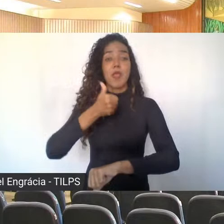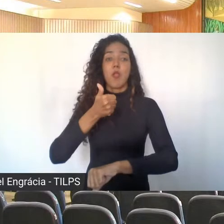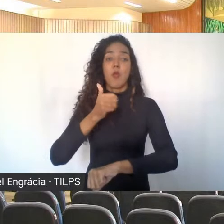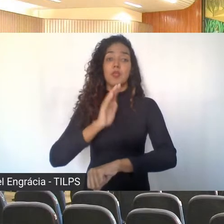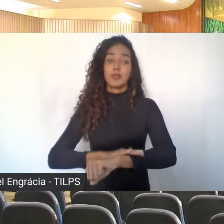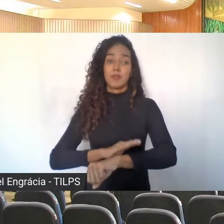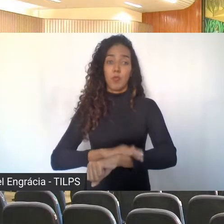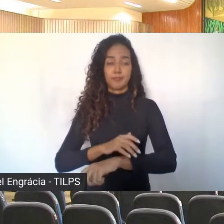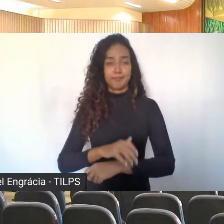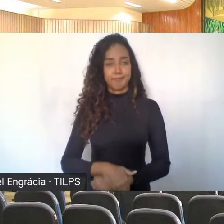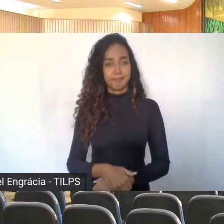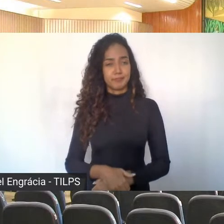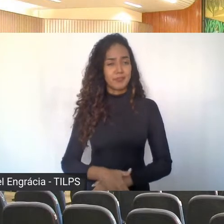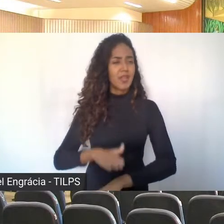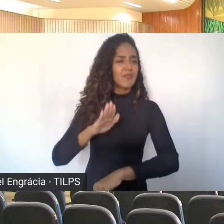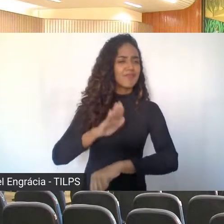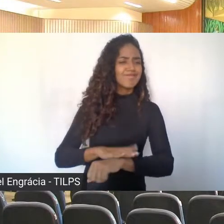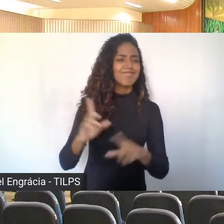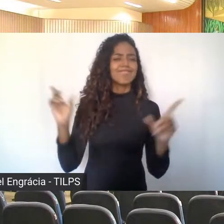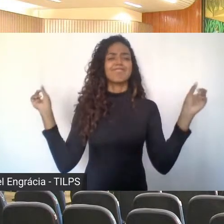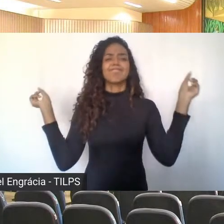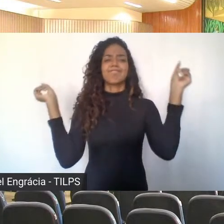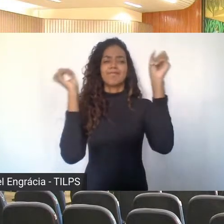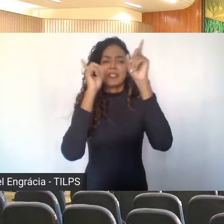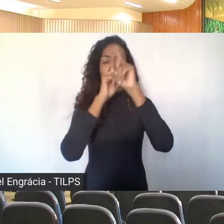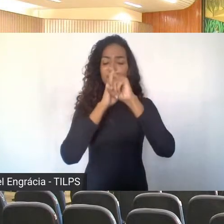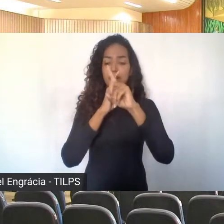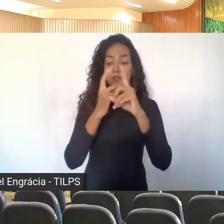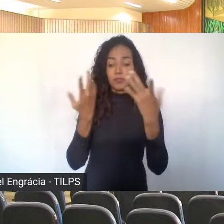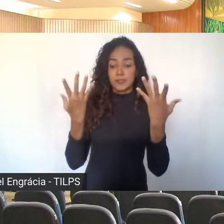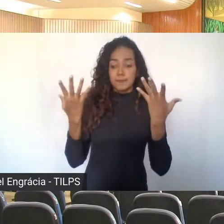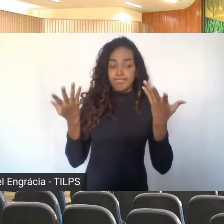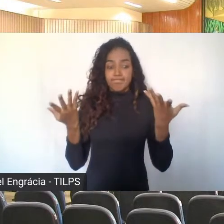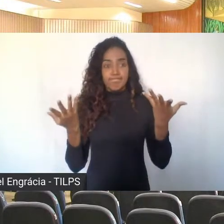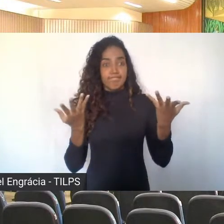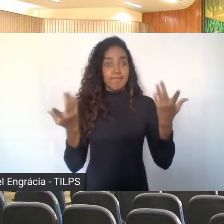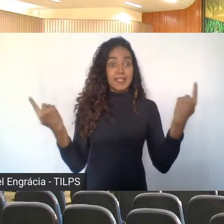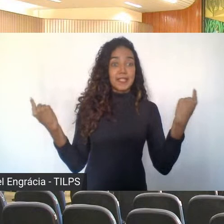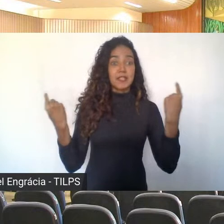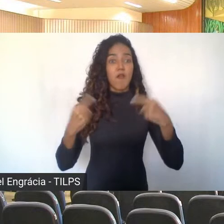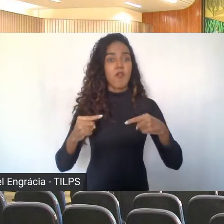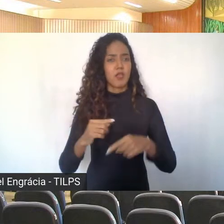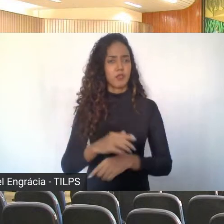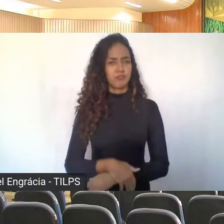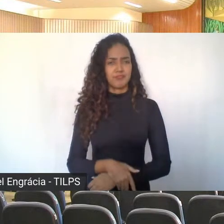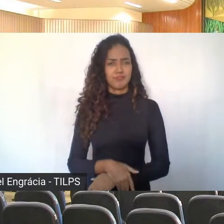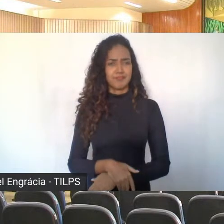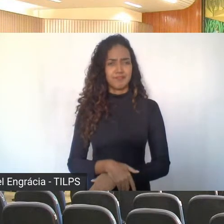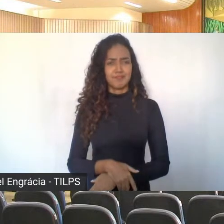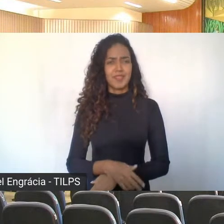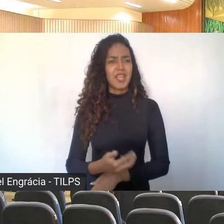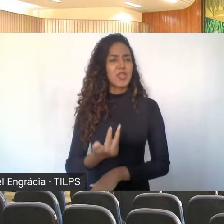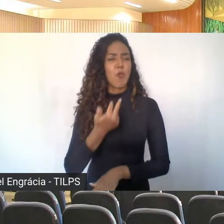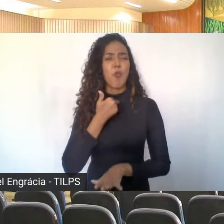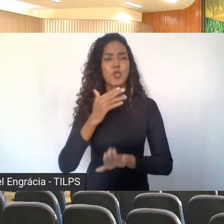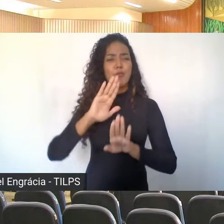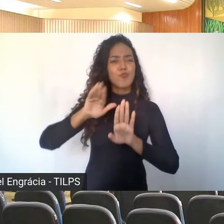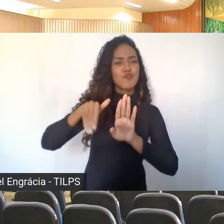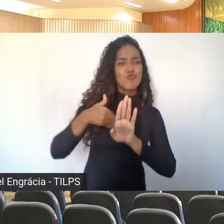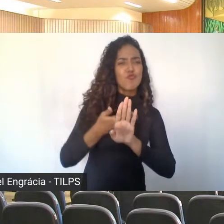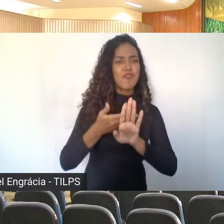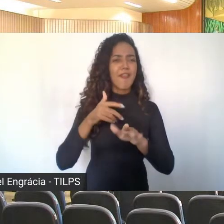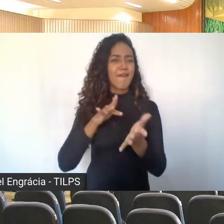momento difícil, é um momento desafiador, não podemos nos enganar. O Brasil é hoje o